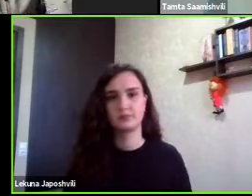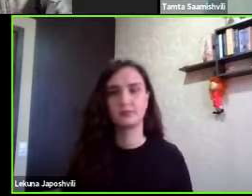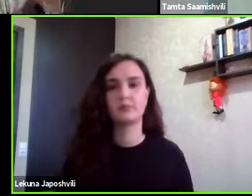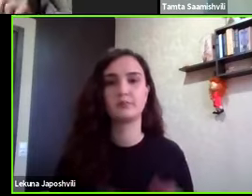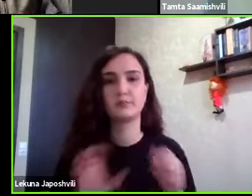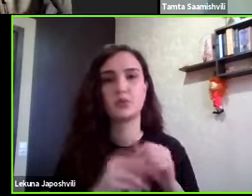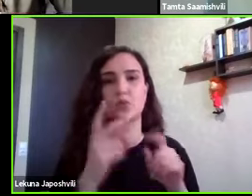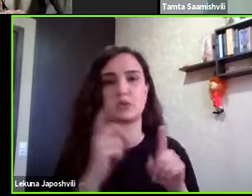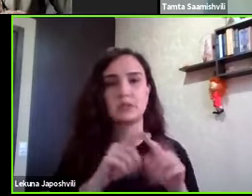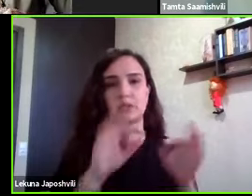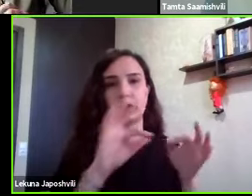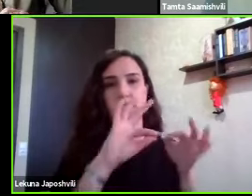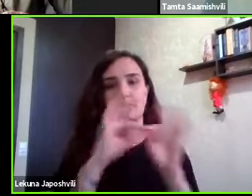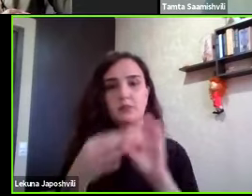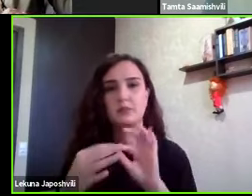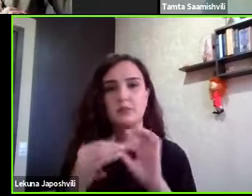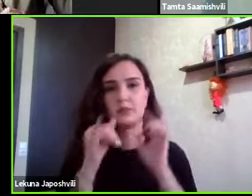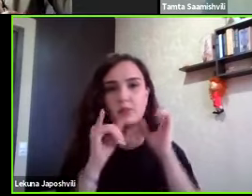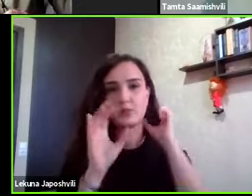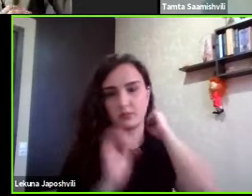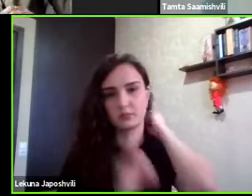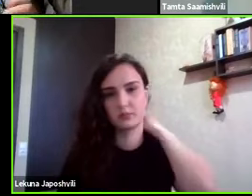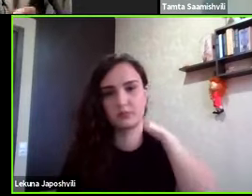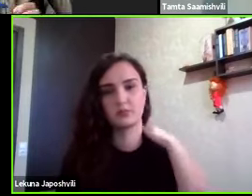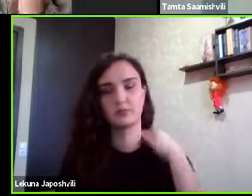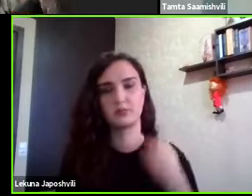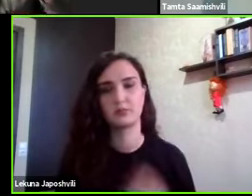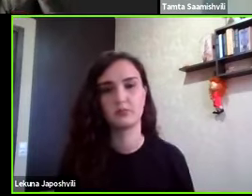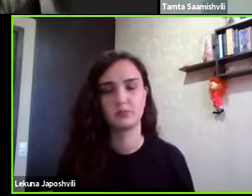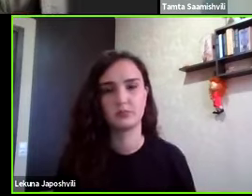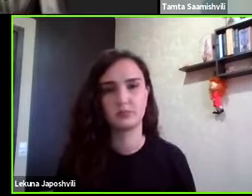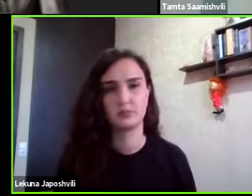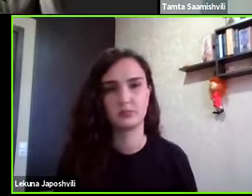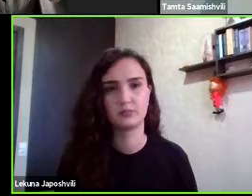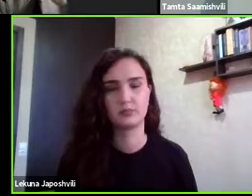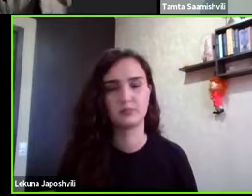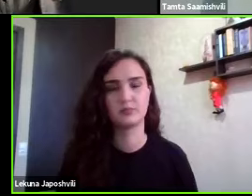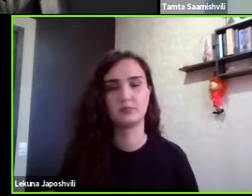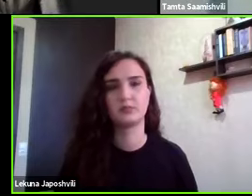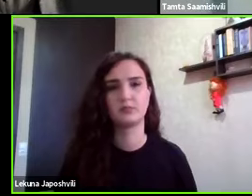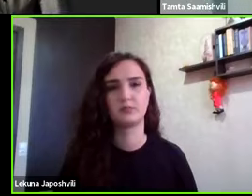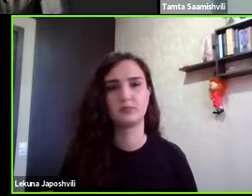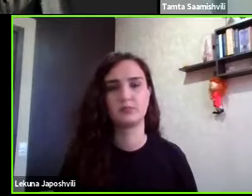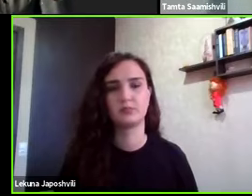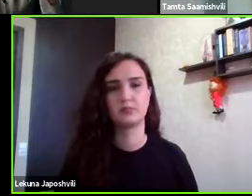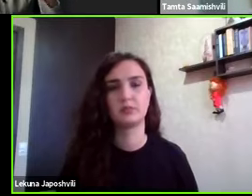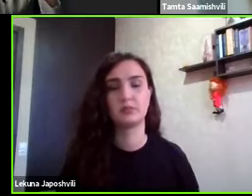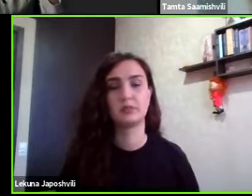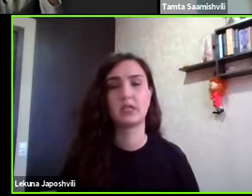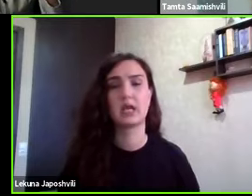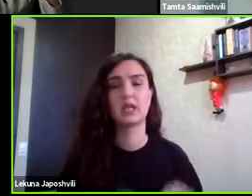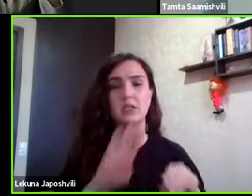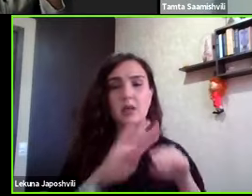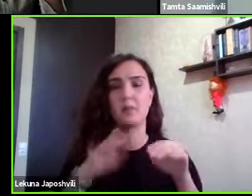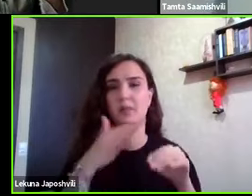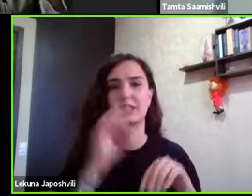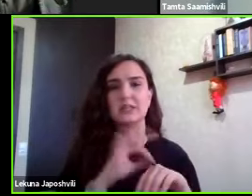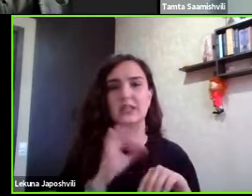წინადადება ვერ მოვისმინეთ. დიახ, ესე იგი, გარდა ბევრი, რას ვამბობდი, გარდა ბევრი სამედიცინო